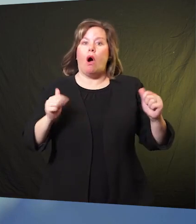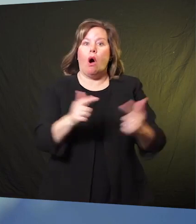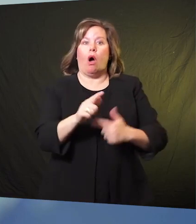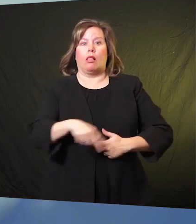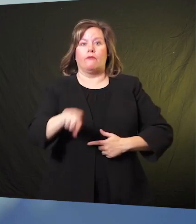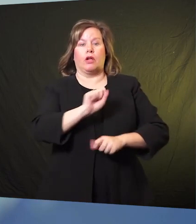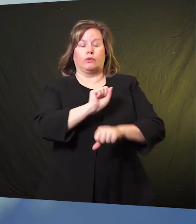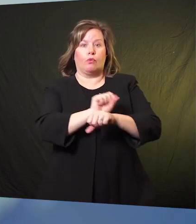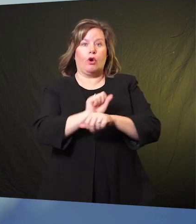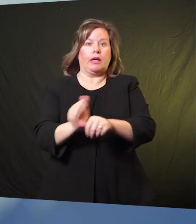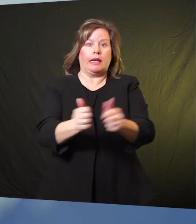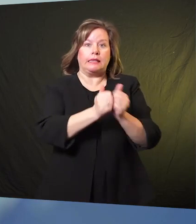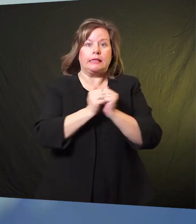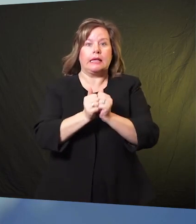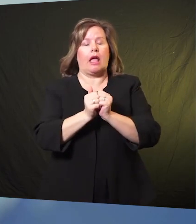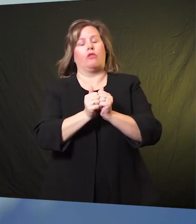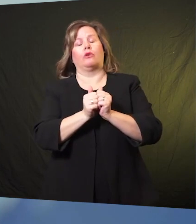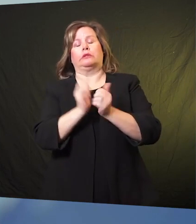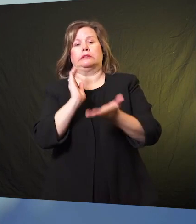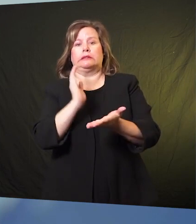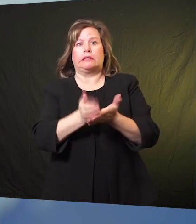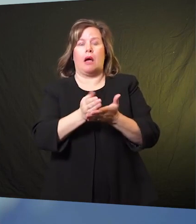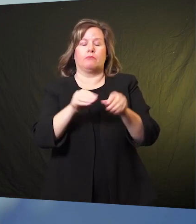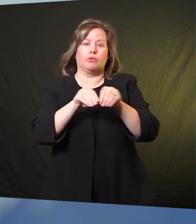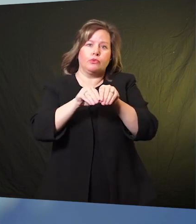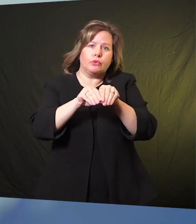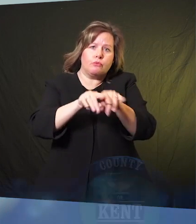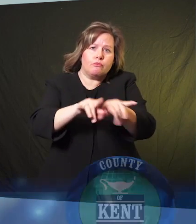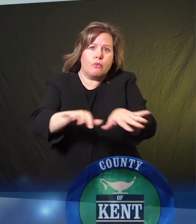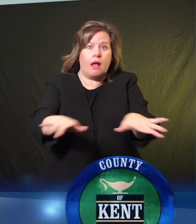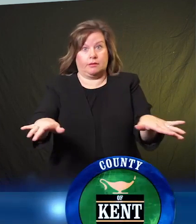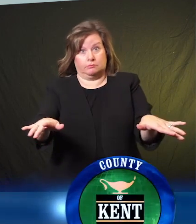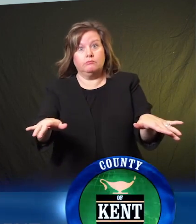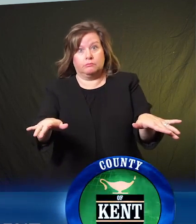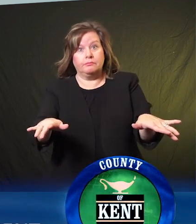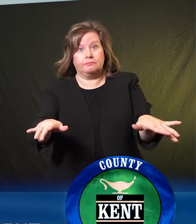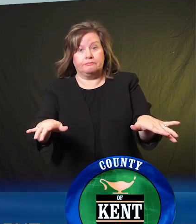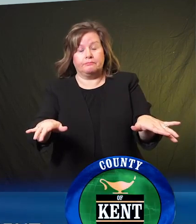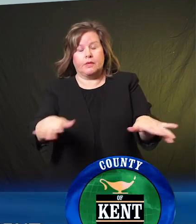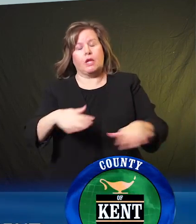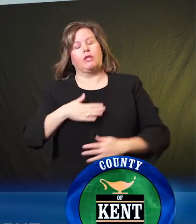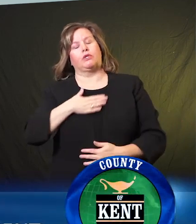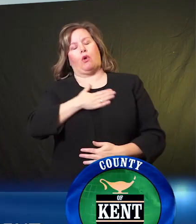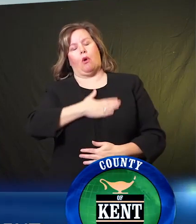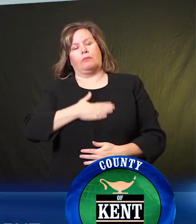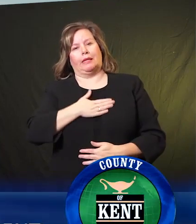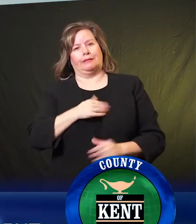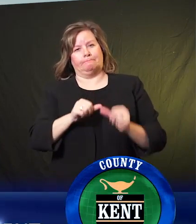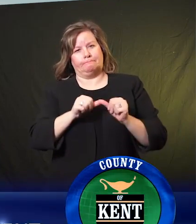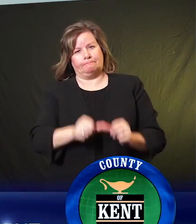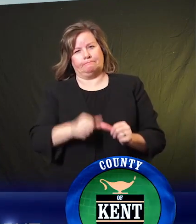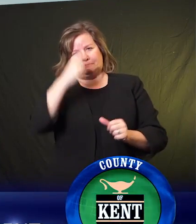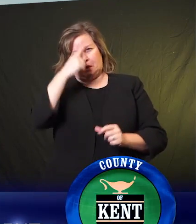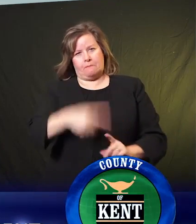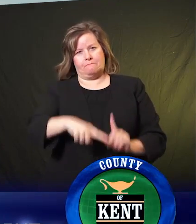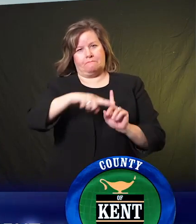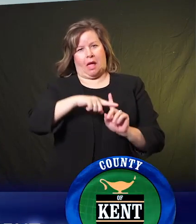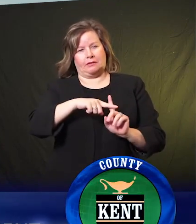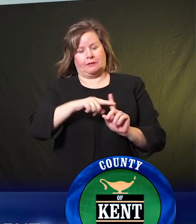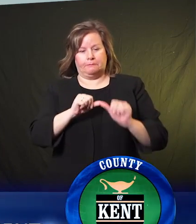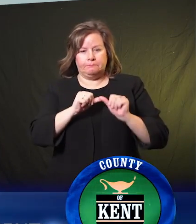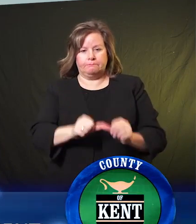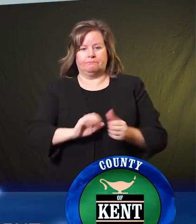todos trabajemos juntos para dificultar que este virus se propague a persona a persona así que por favor continúen siendo